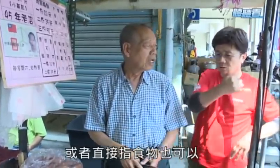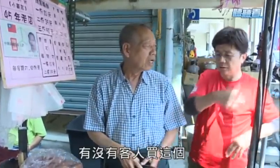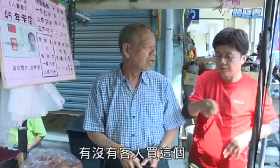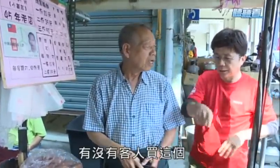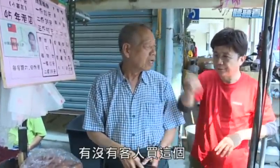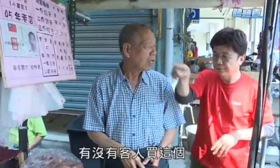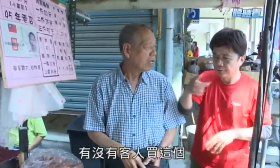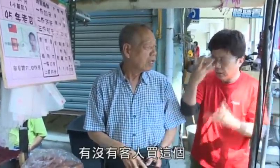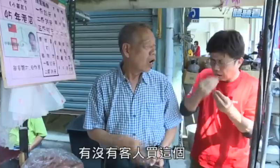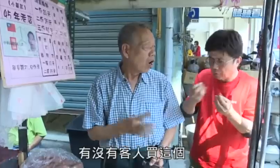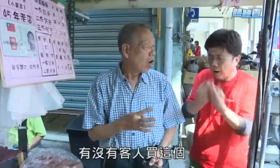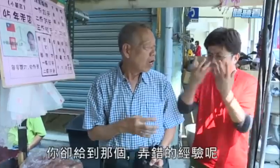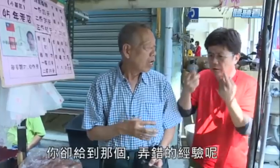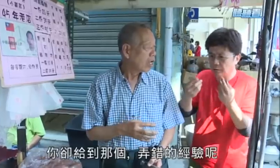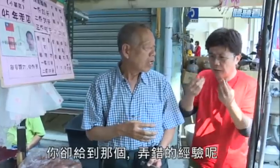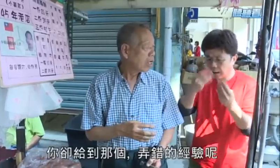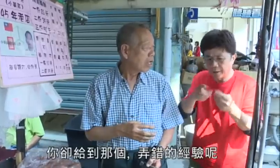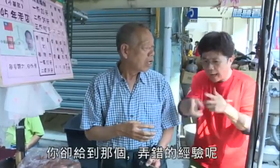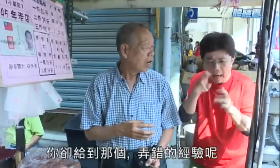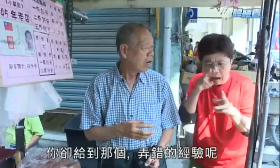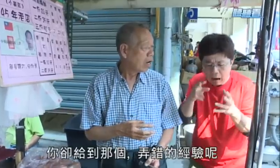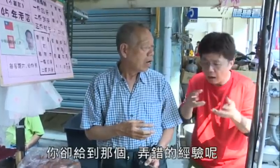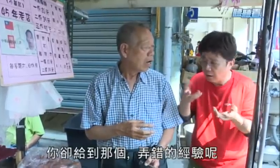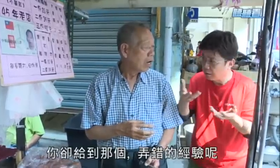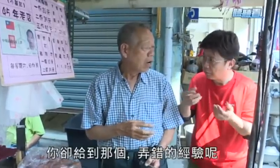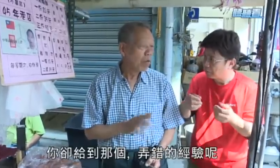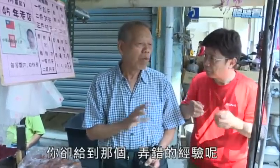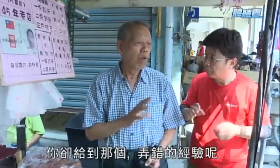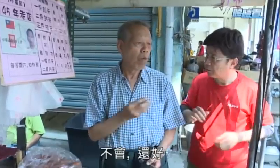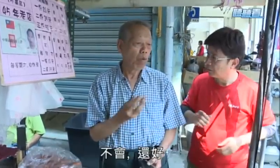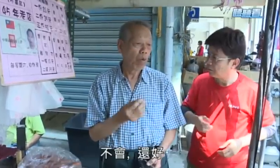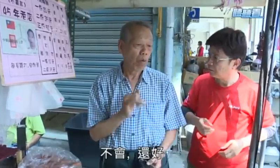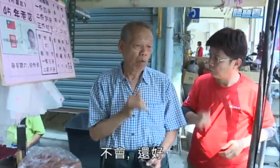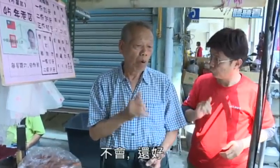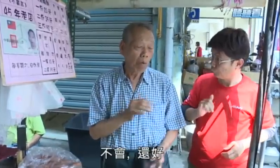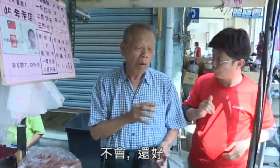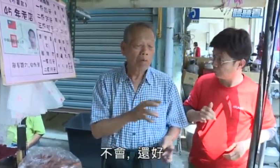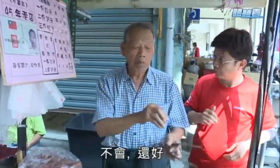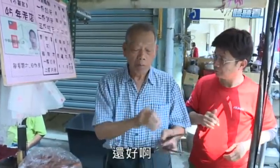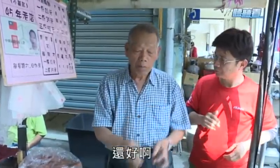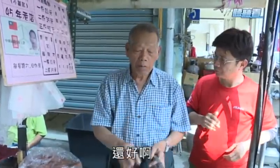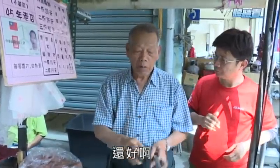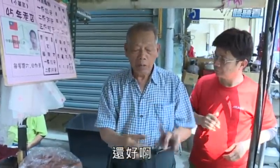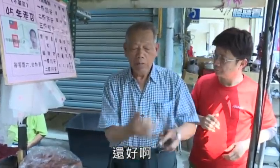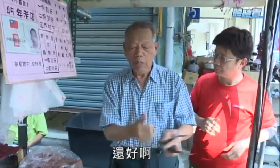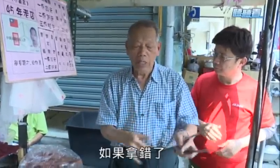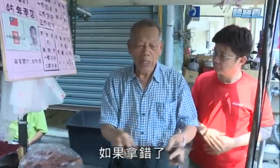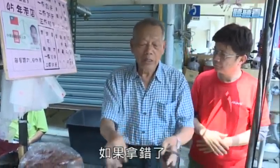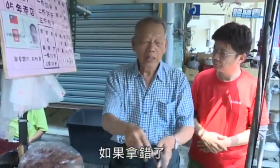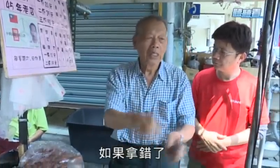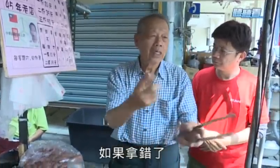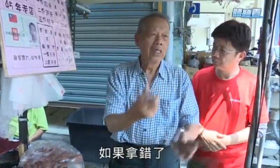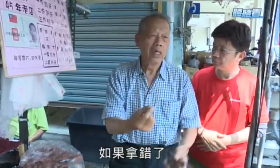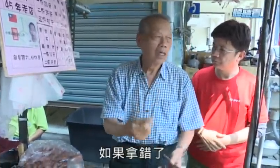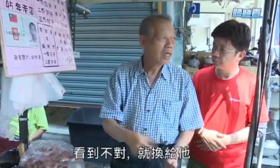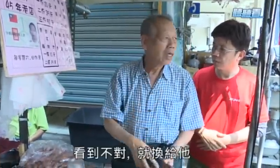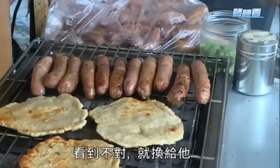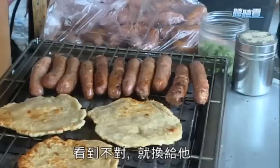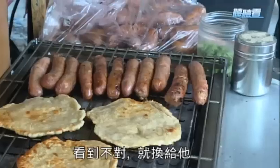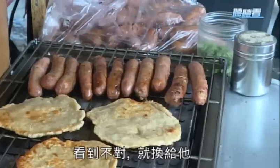有没有客人买这个，你却给到那个弄错的经验呢？哎， 不会，还好啊，还好啊。如果拿错了，看到不对就换给